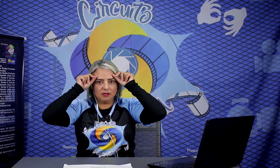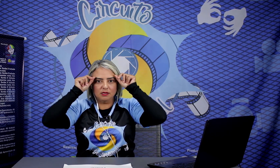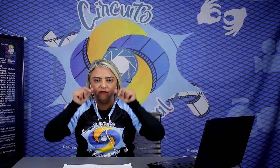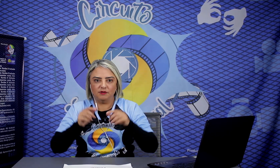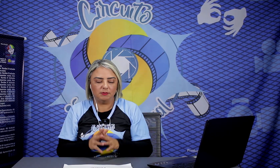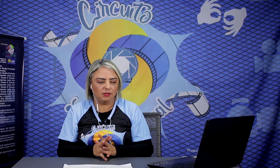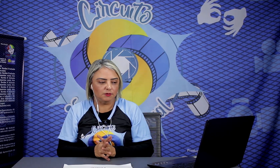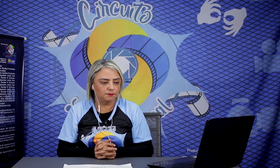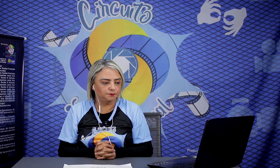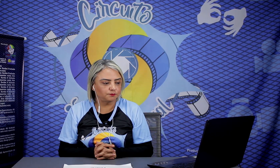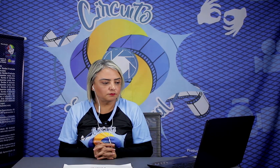Enfermeiro.